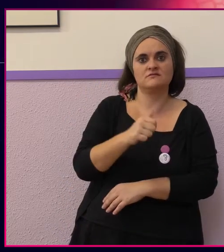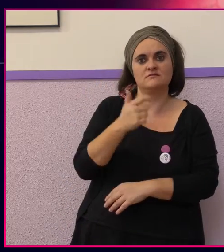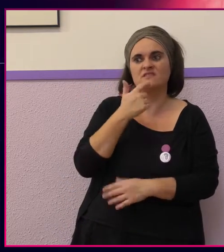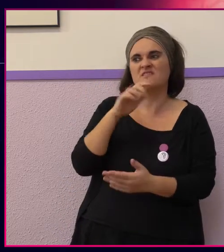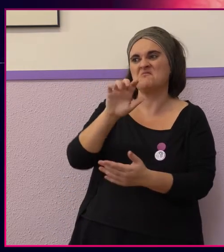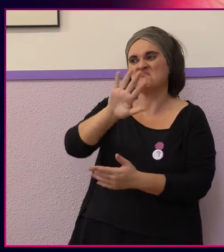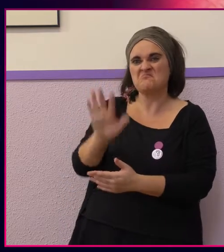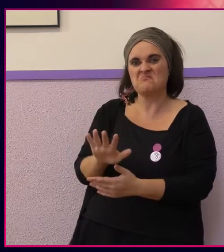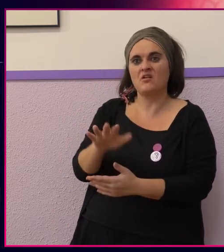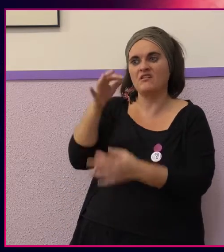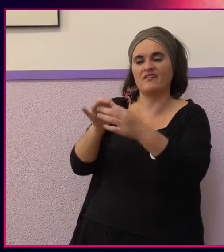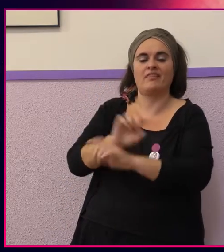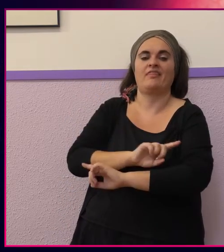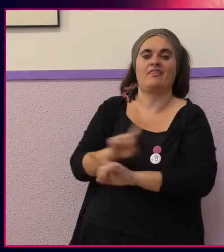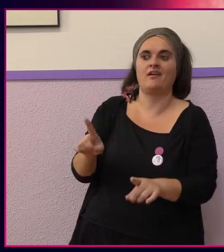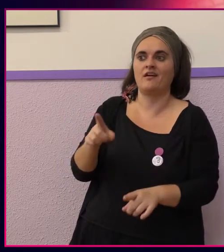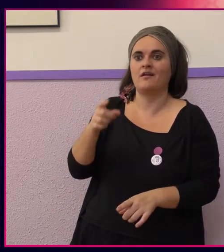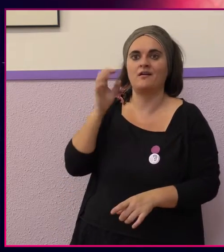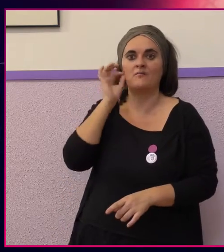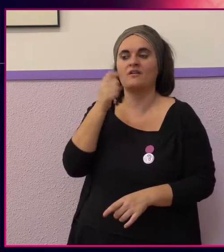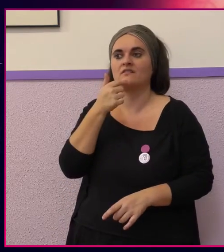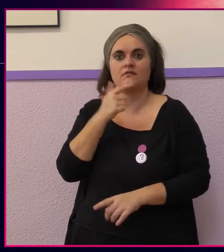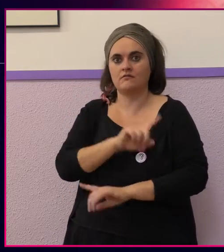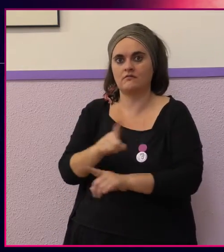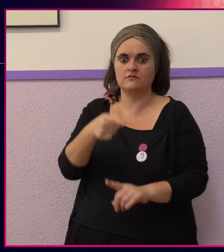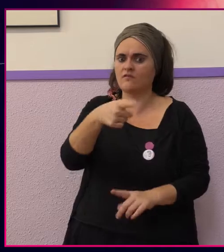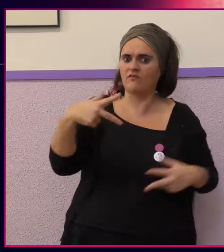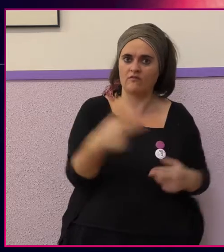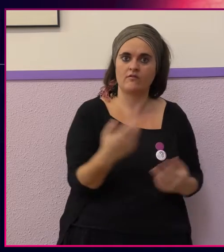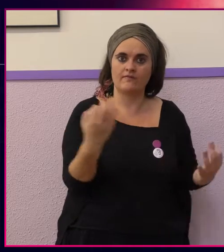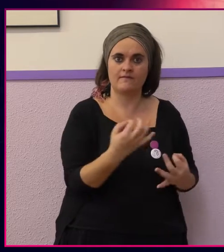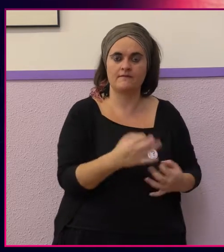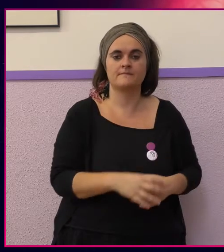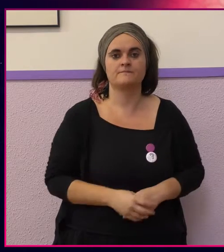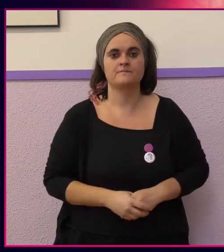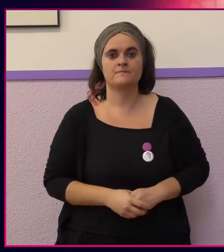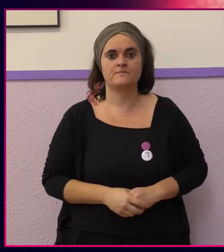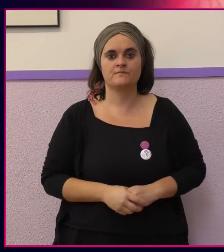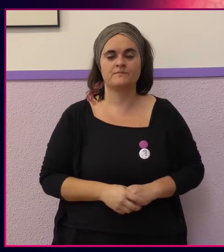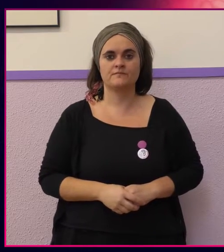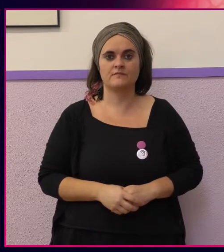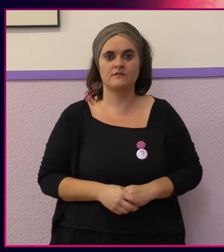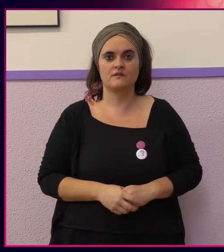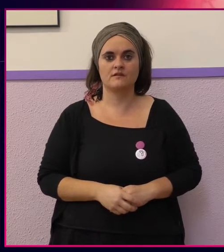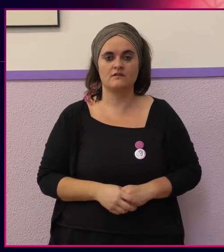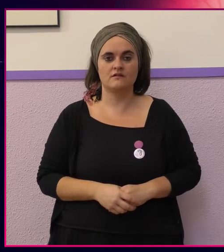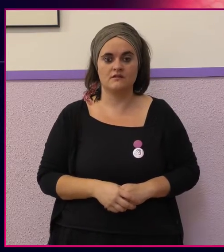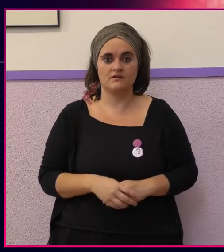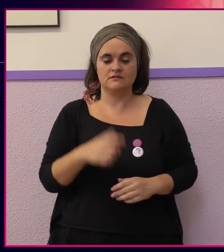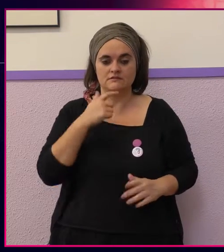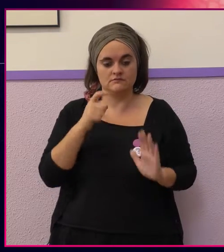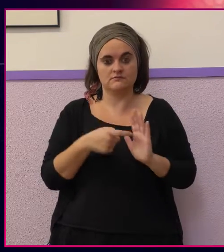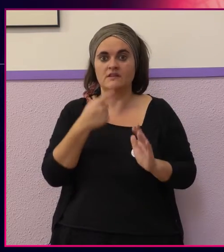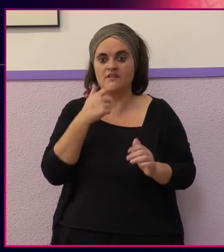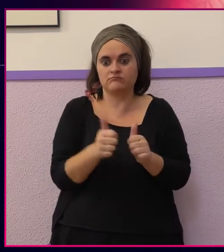las órdenes de alejamiento existentes deben hacerse cumplir con un mayor control a los agresores y sin tutelajes a las